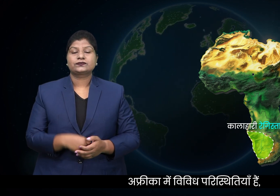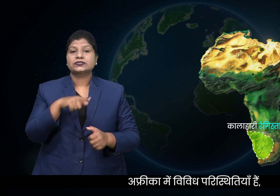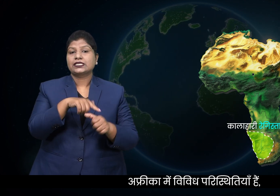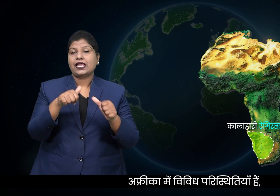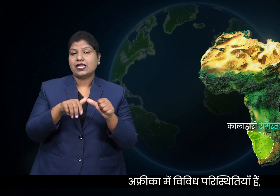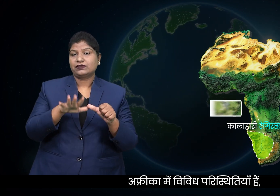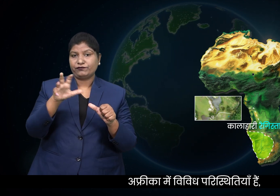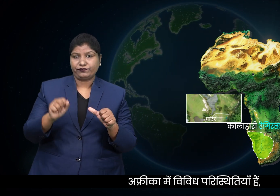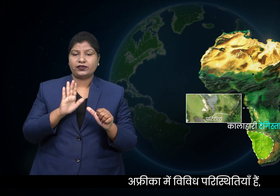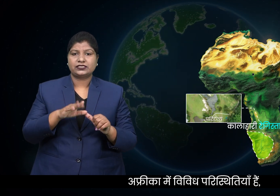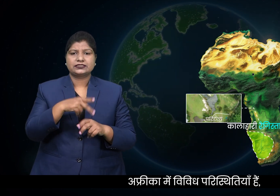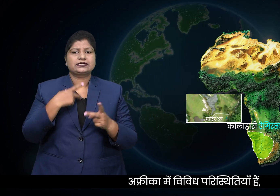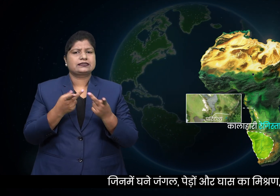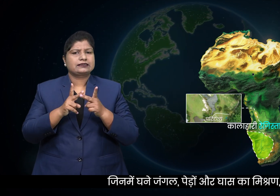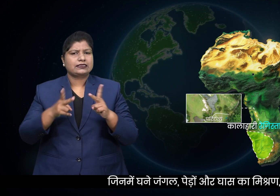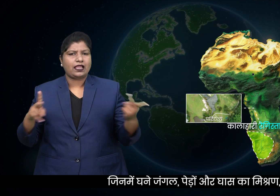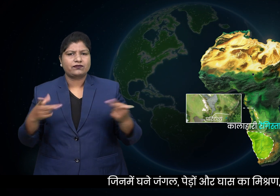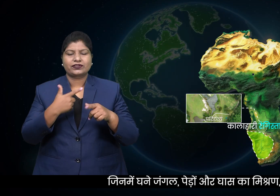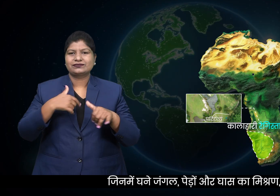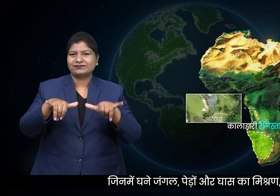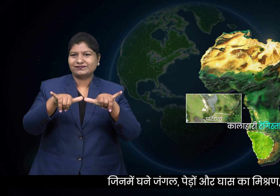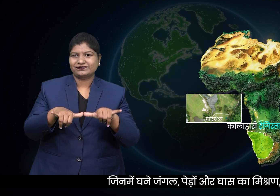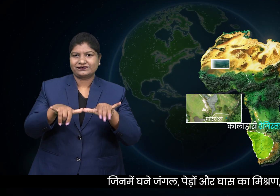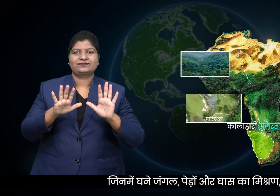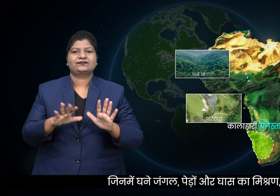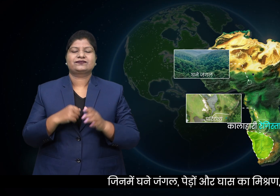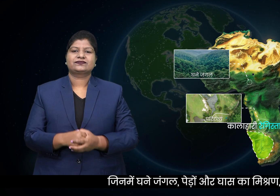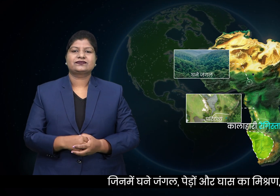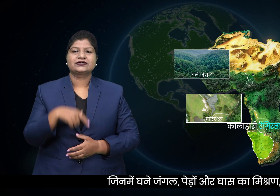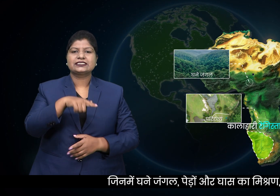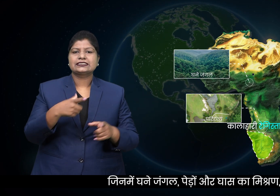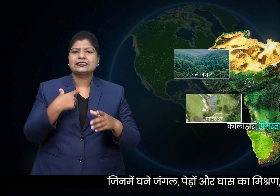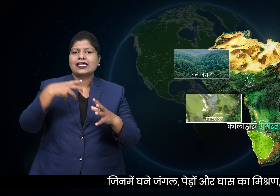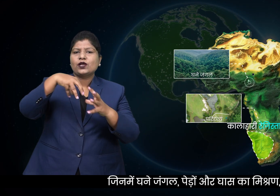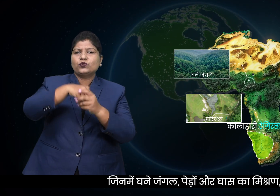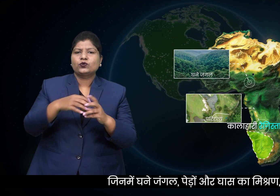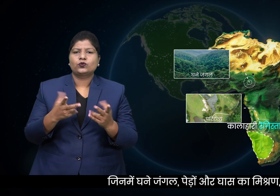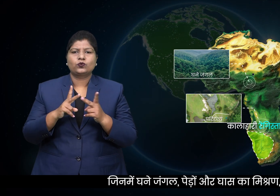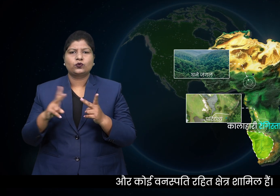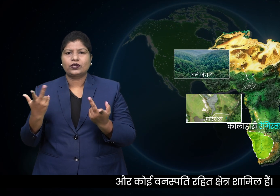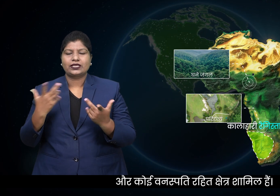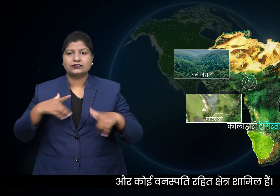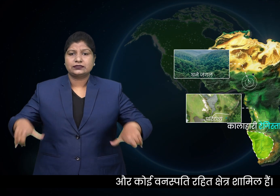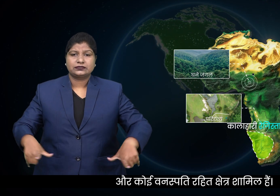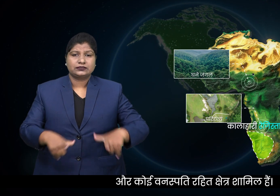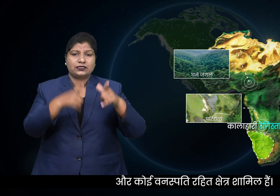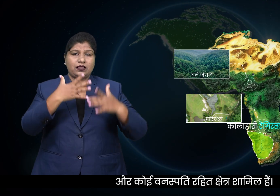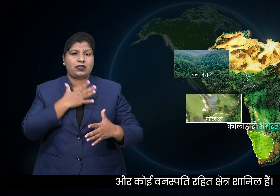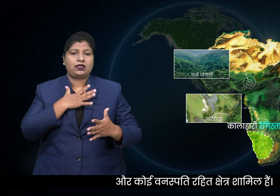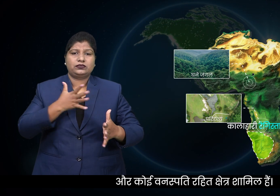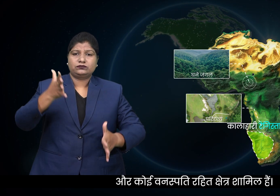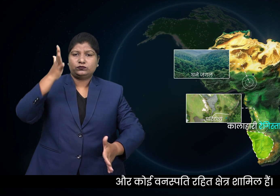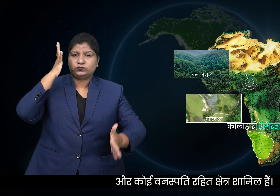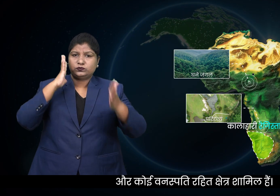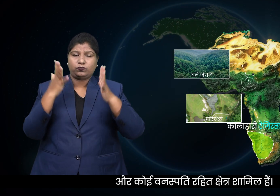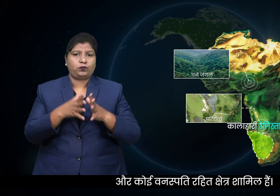अफ्रीका में विविध परिस्थितियां हैं, जिनमें घने जंगल, पेड़ों और घास का मिश्रण और वनस्पति रहित